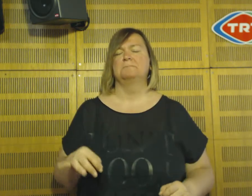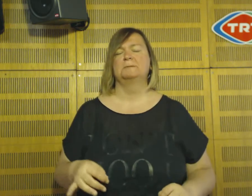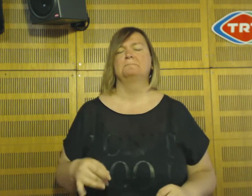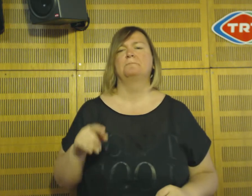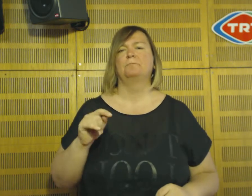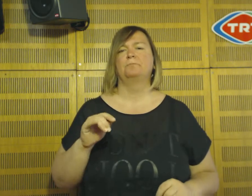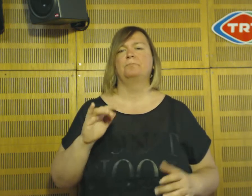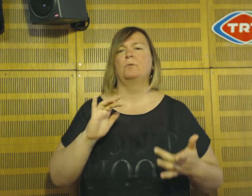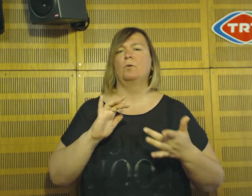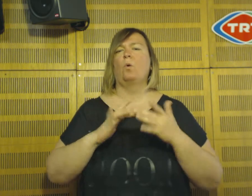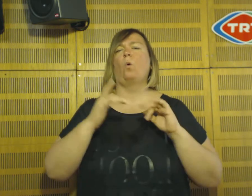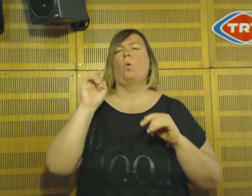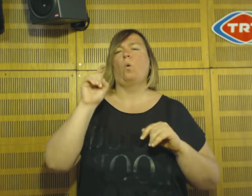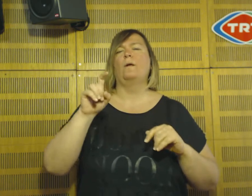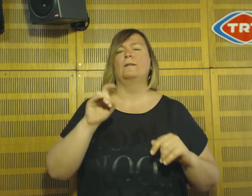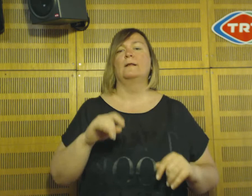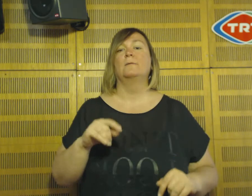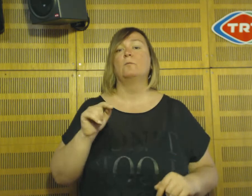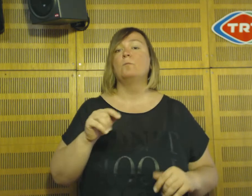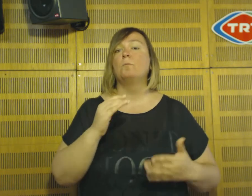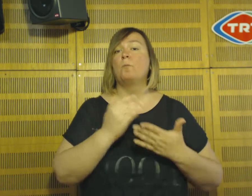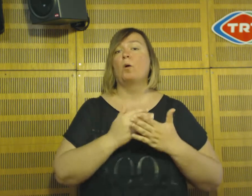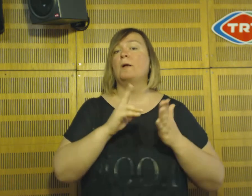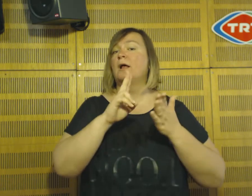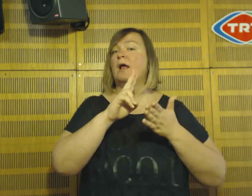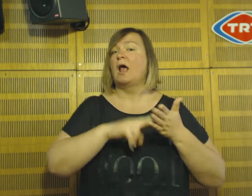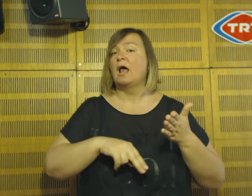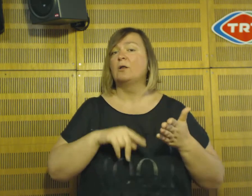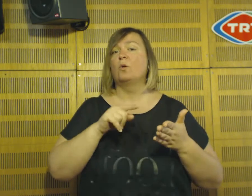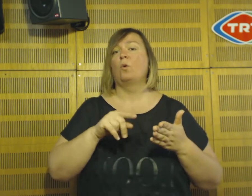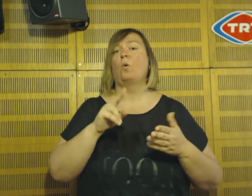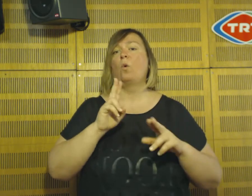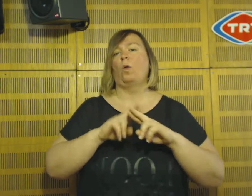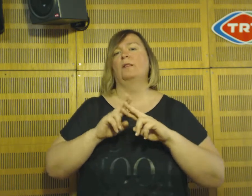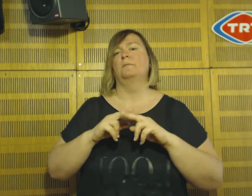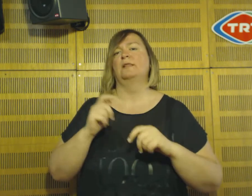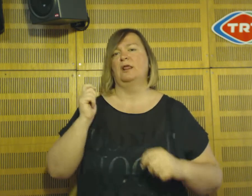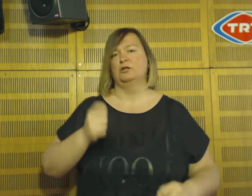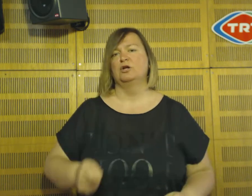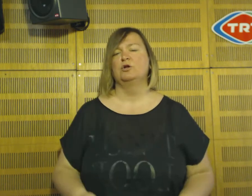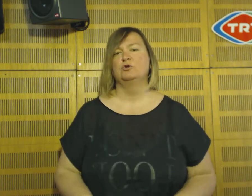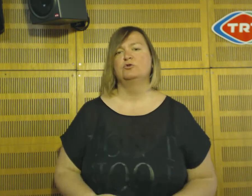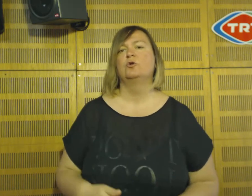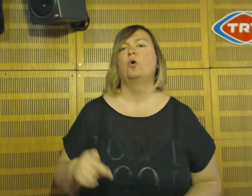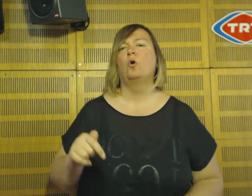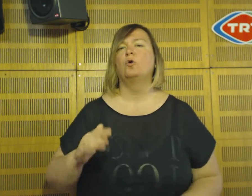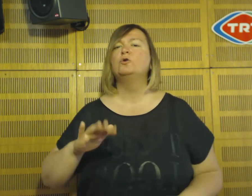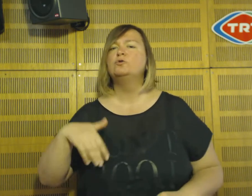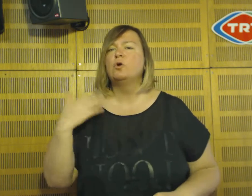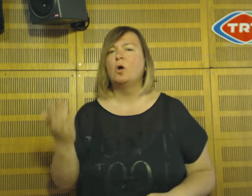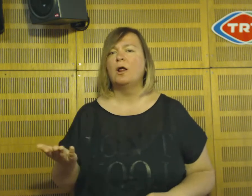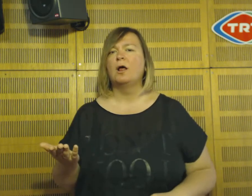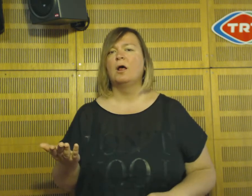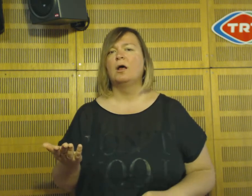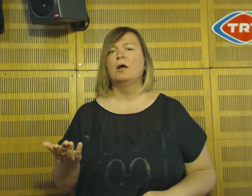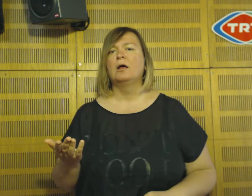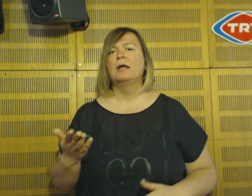Online olarak ulaşılabilen. O programa kayıt ve onun öğretimi gerçekleşiyor. Ve ondan sonra da yarı pratiğe